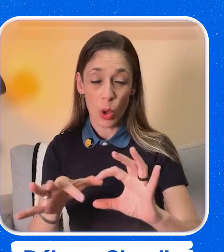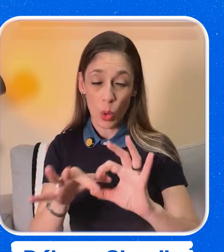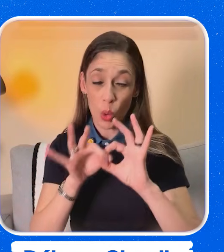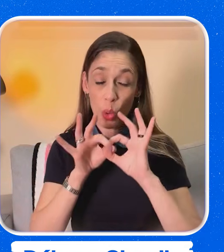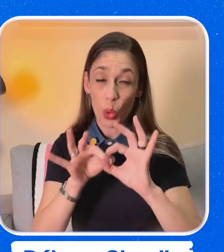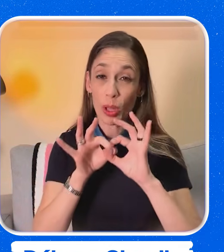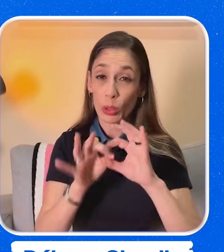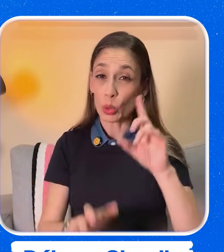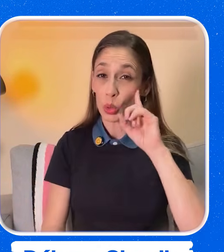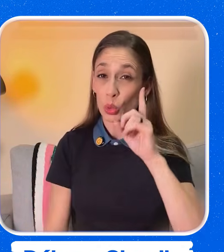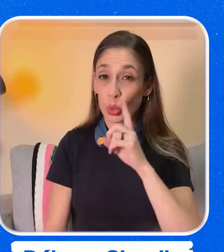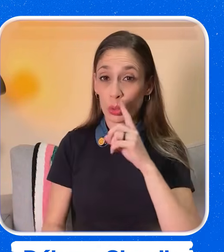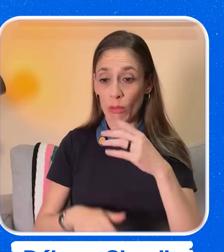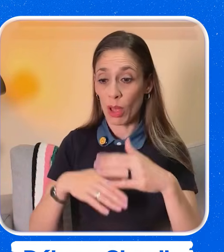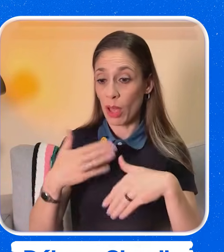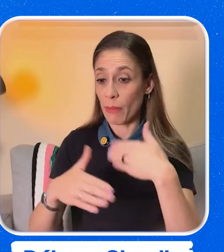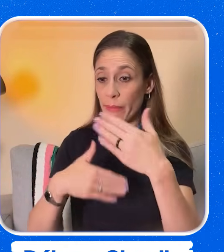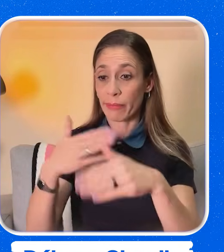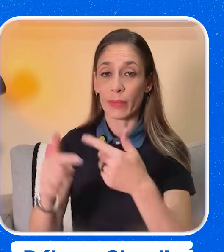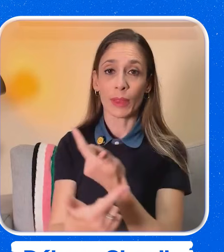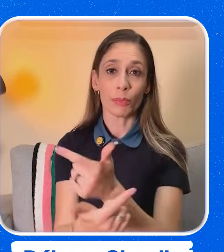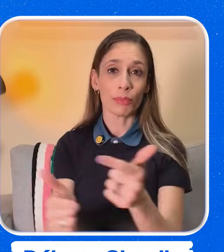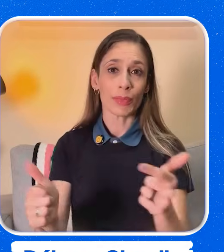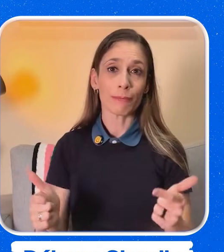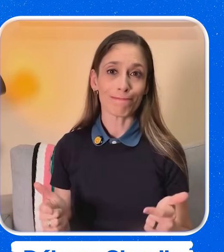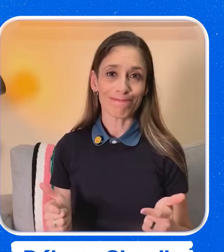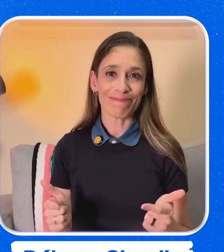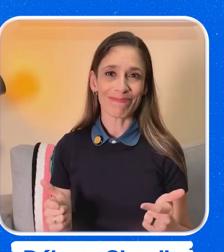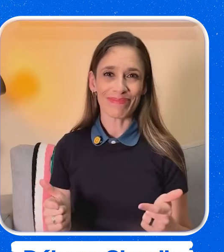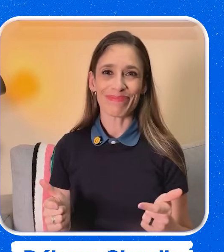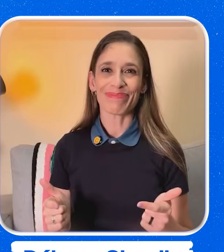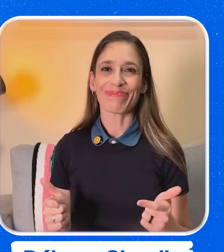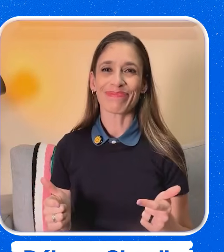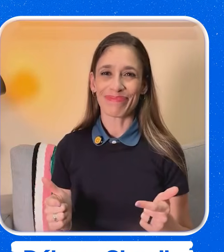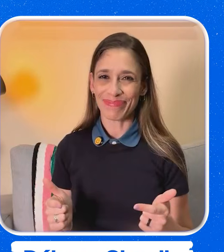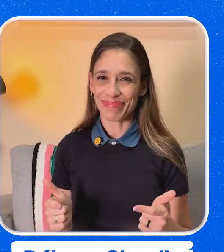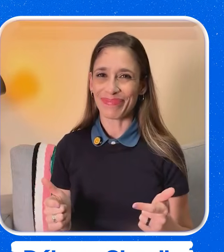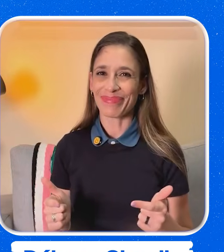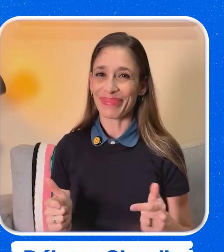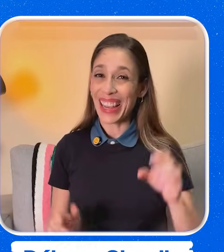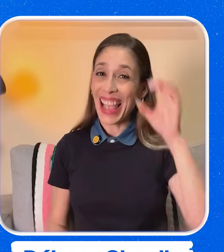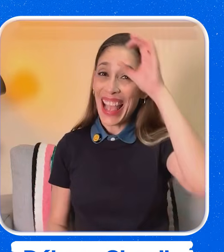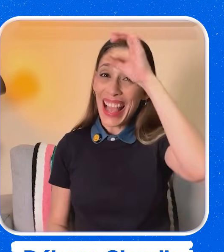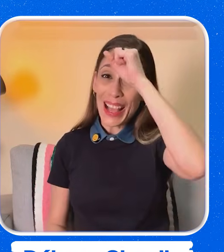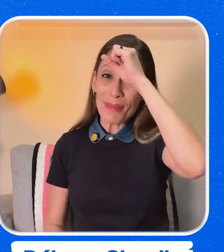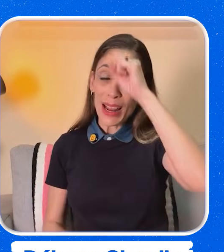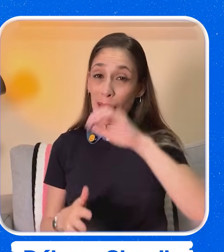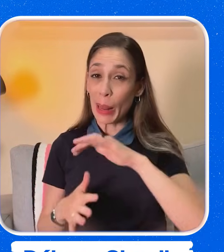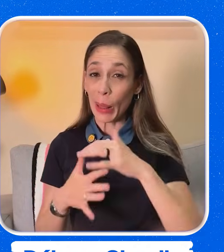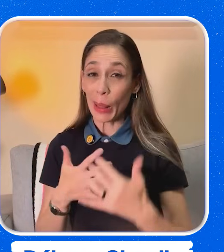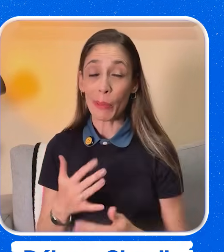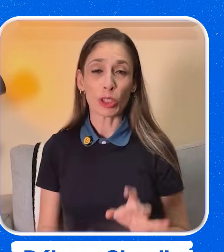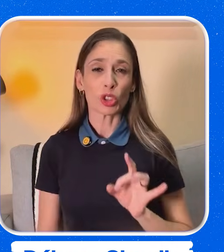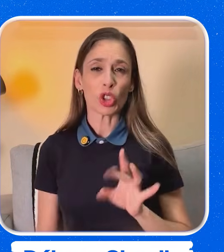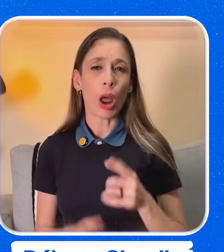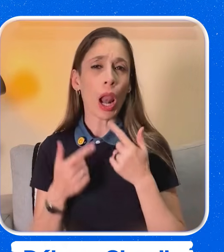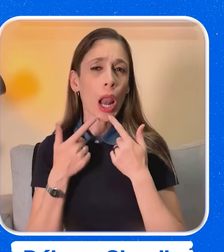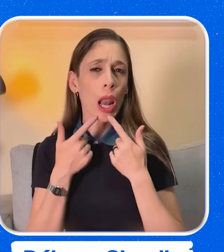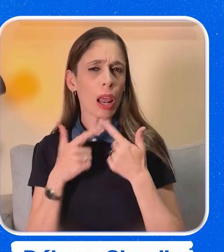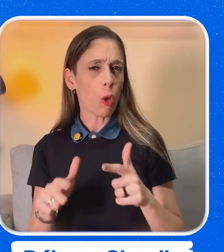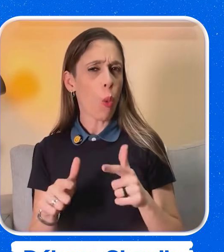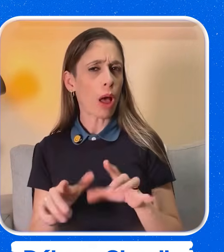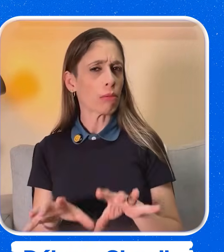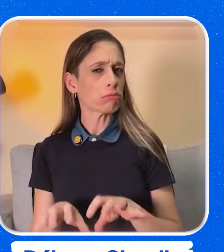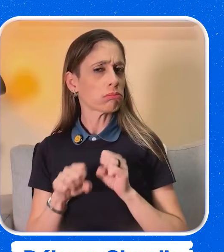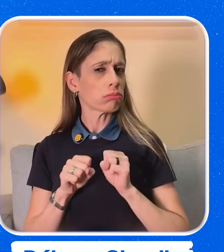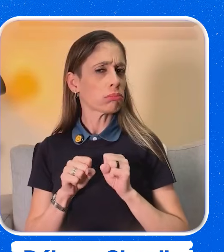não vai evoluir, né? Então, aprender Libras é mais do que aprender uma língua. Ela é,